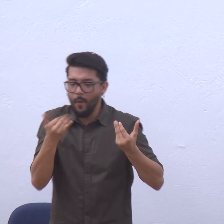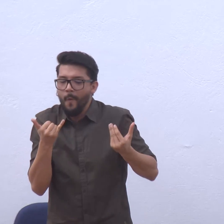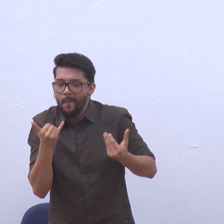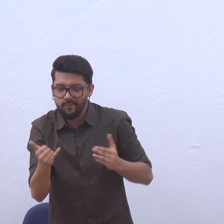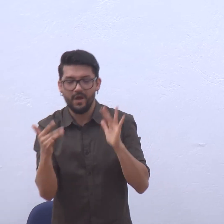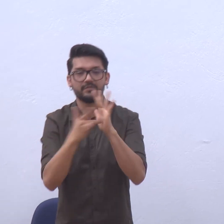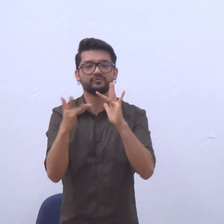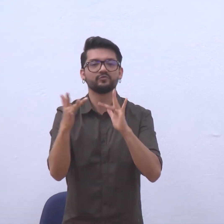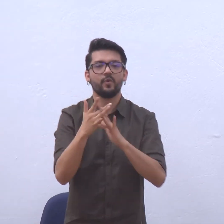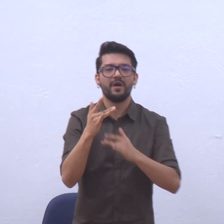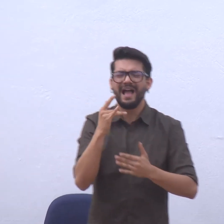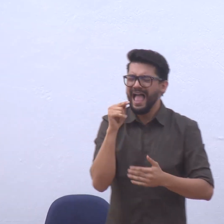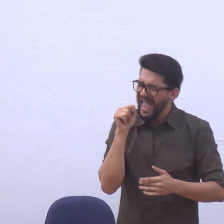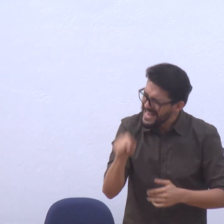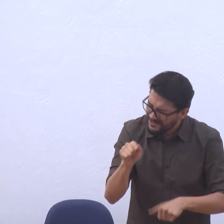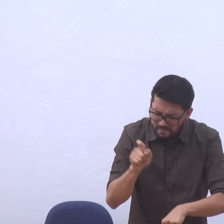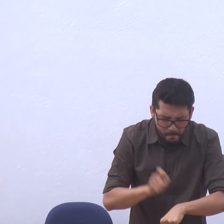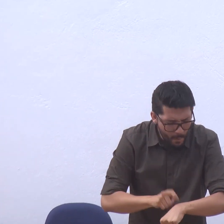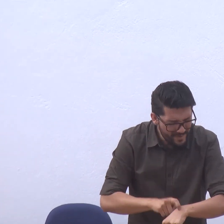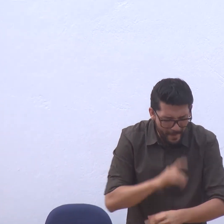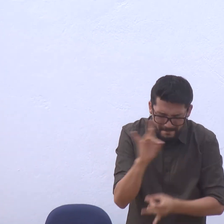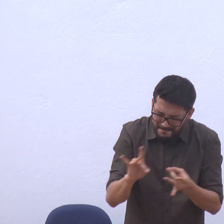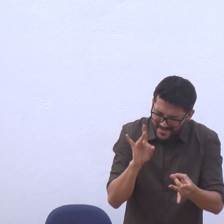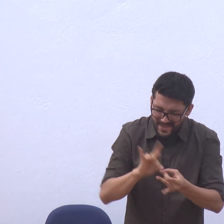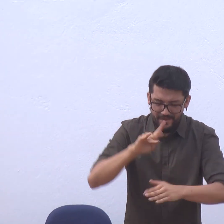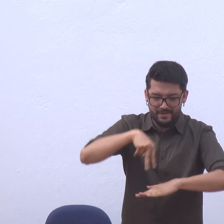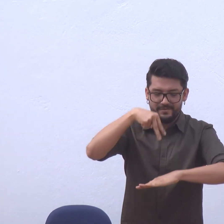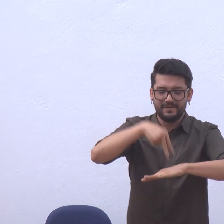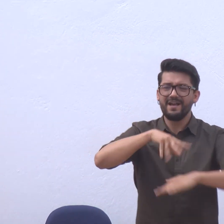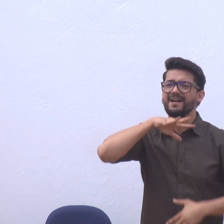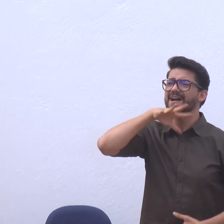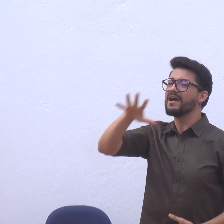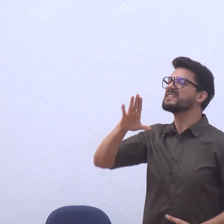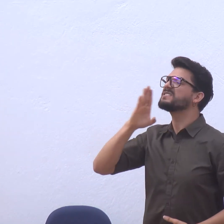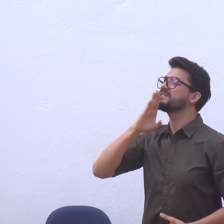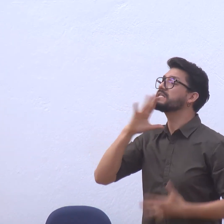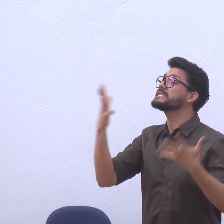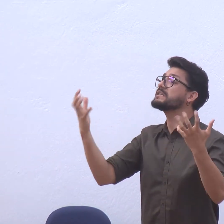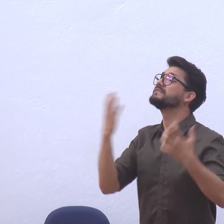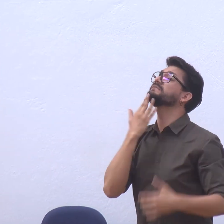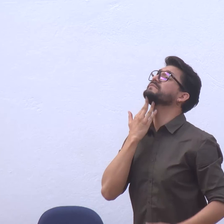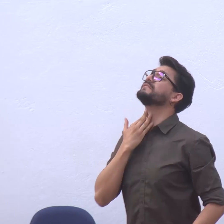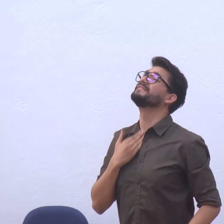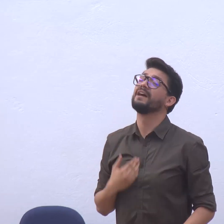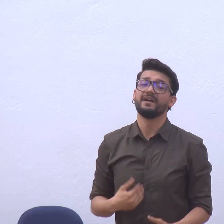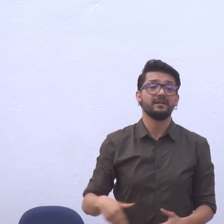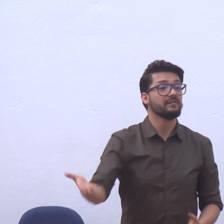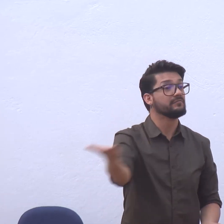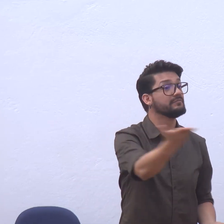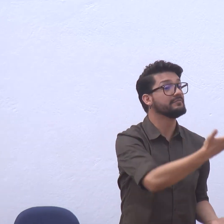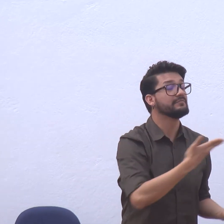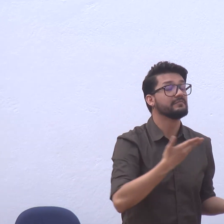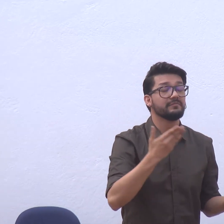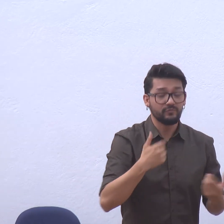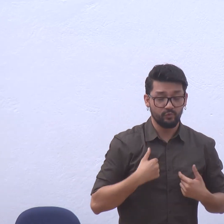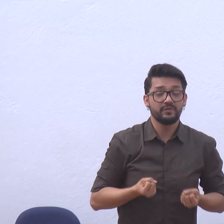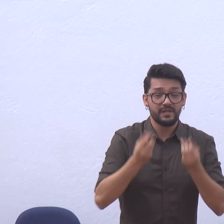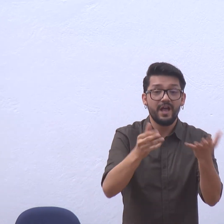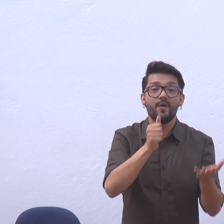era la visión del Antiguo Testamento que Jesús estaba revelando en el tiempo perfecto, allí en la fiesta de los tabernáculos.